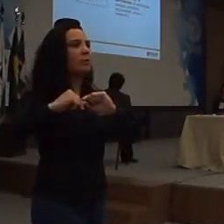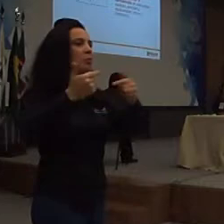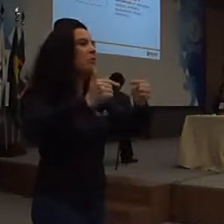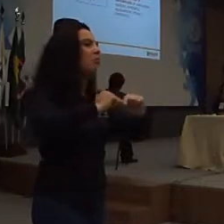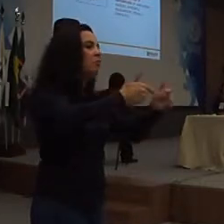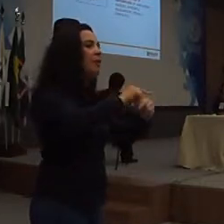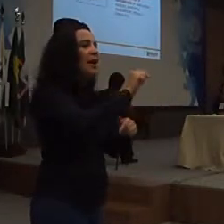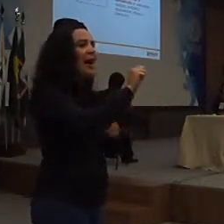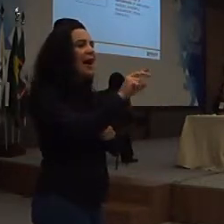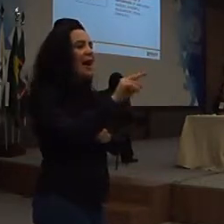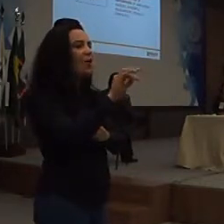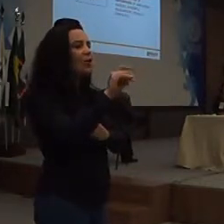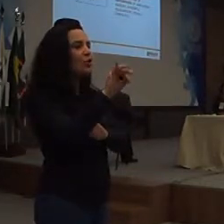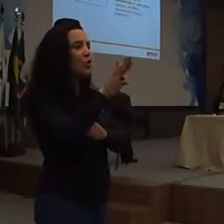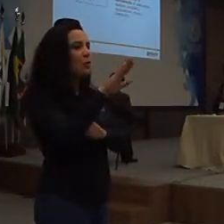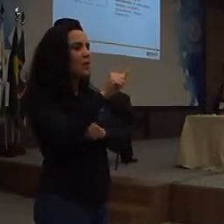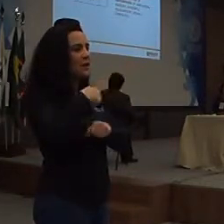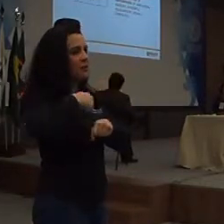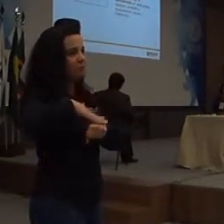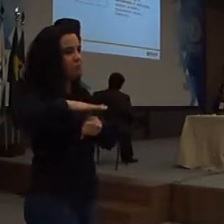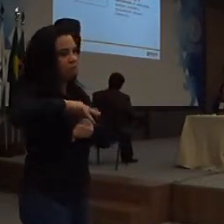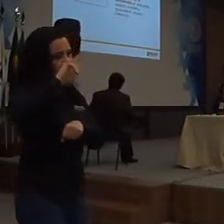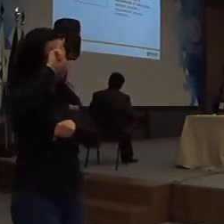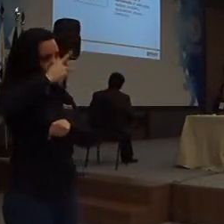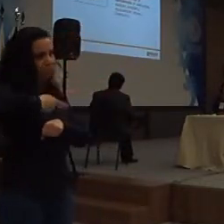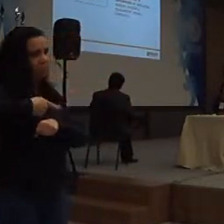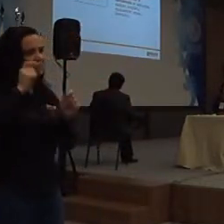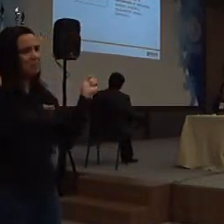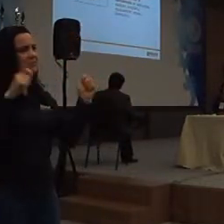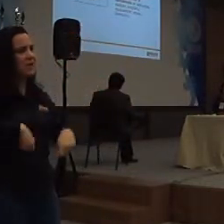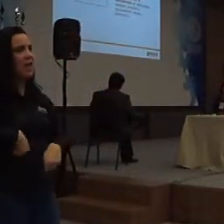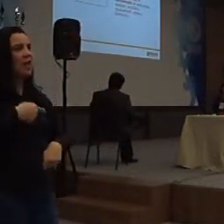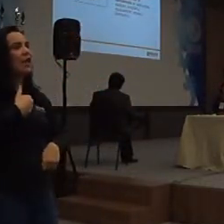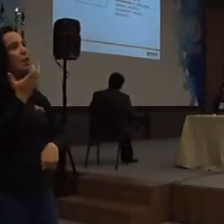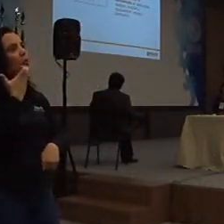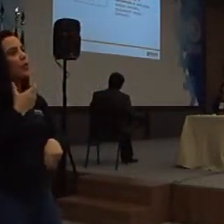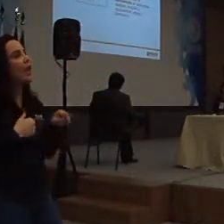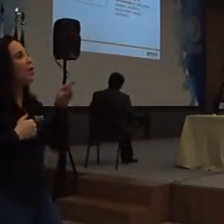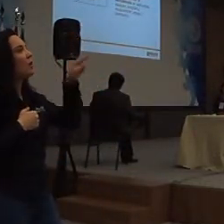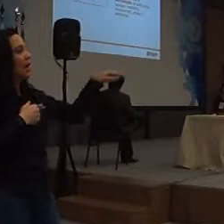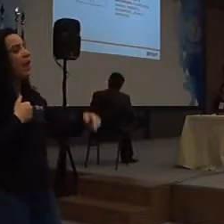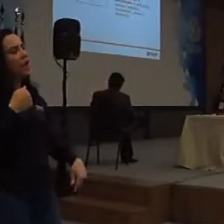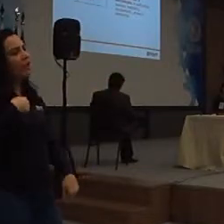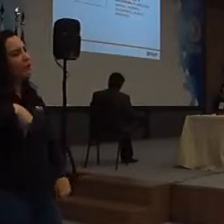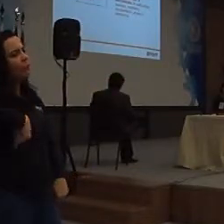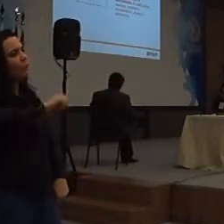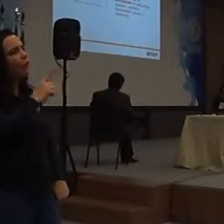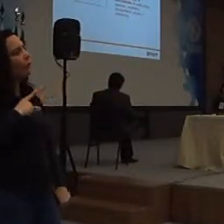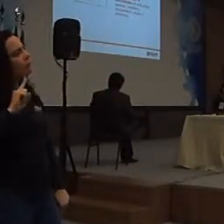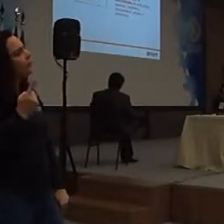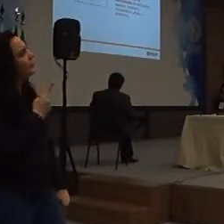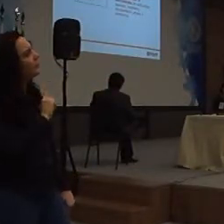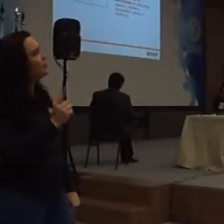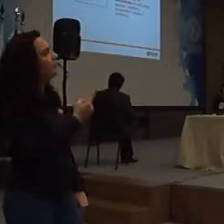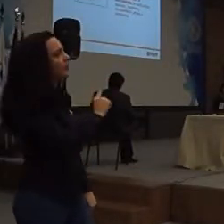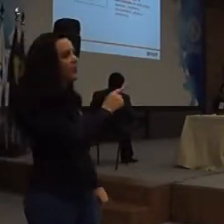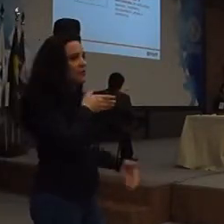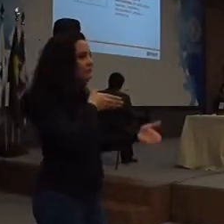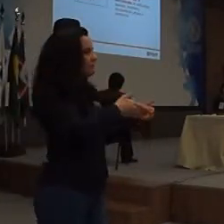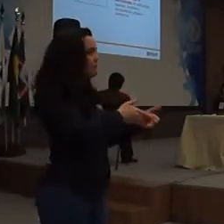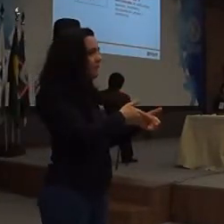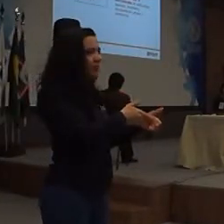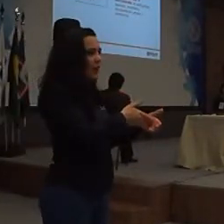é a beleza? A beleza é que ela possa poder se deslocar, possa passar de um espaço para o outro sem